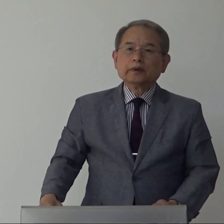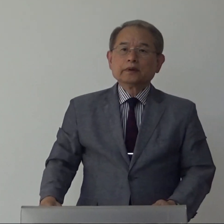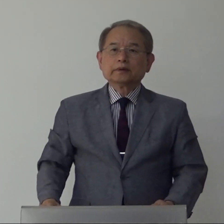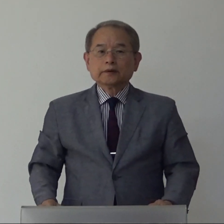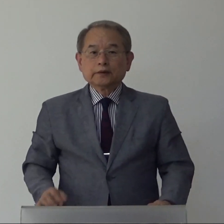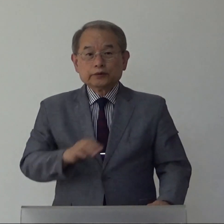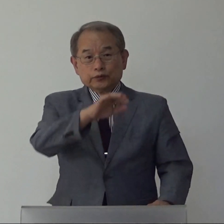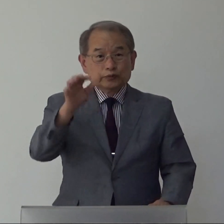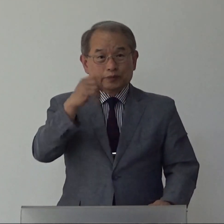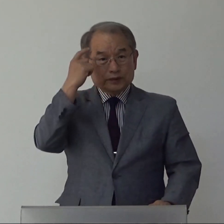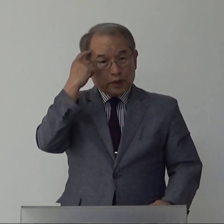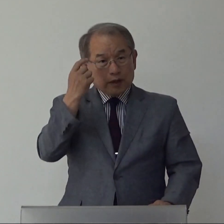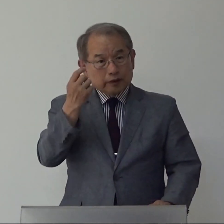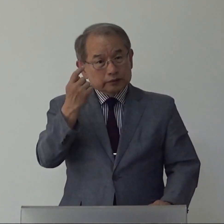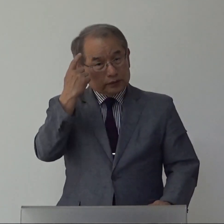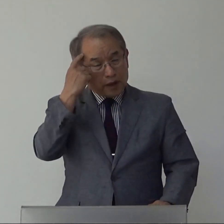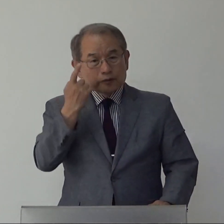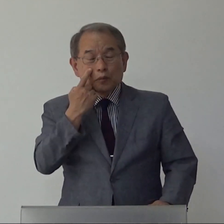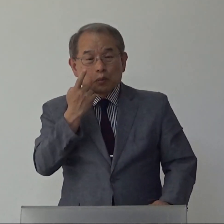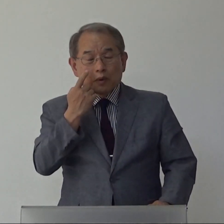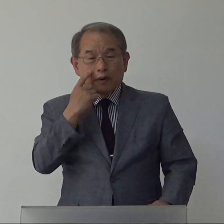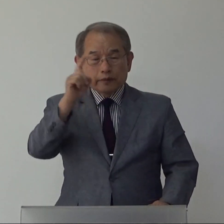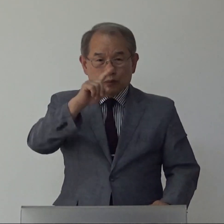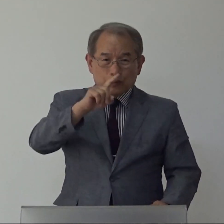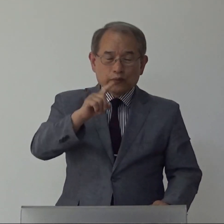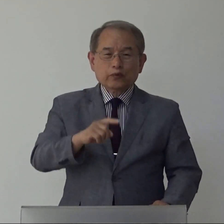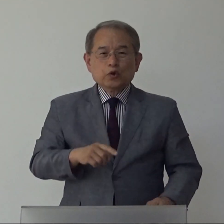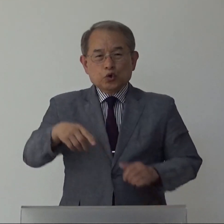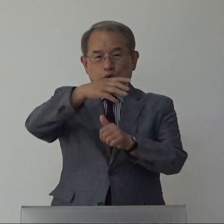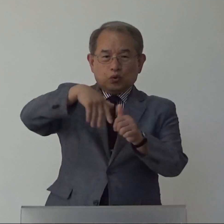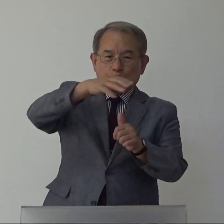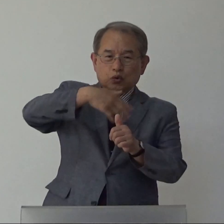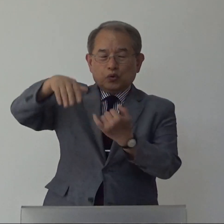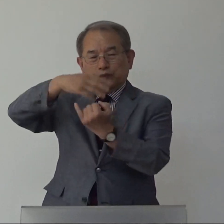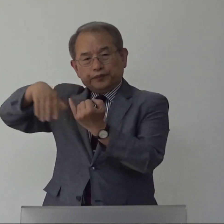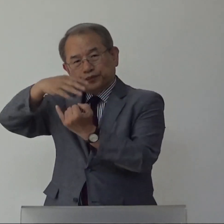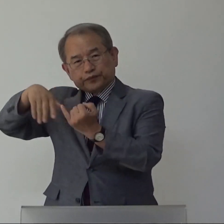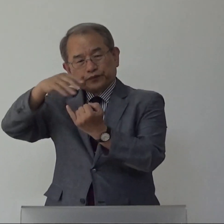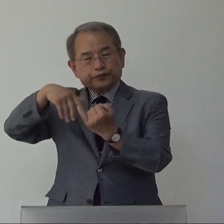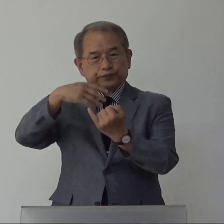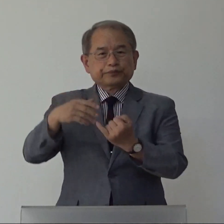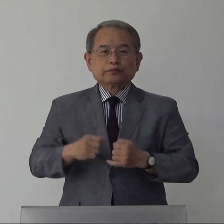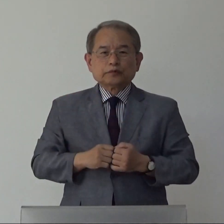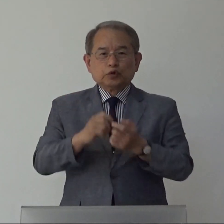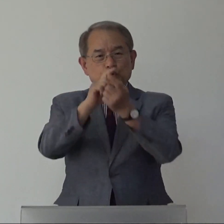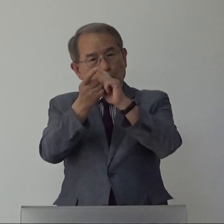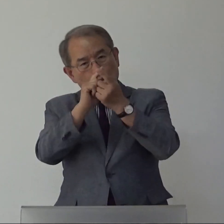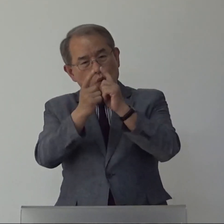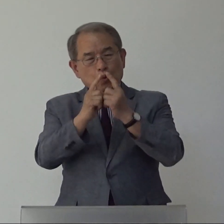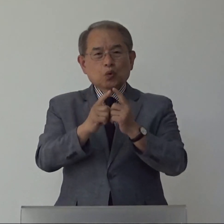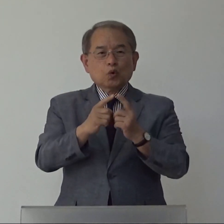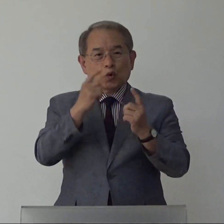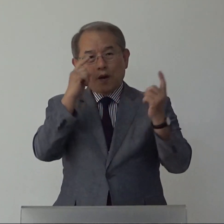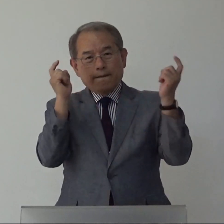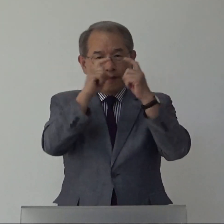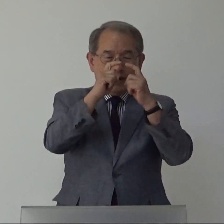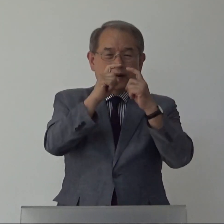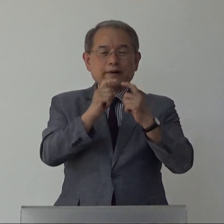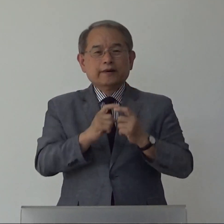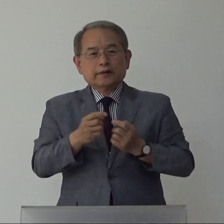배우자를 잘 선택해야 할 지혜가 우리에게는 필요합니다. 그렇다면 처녀와